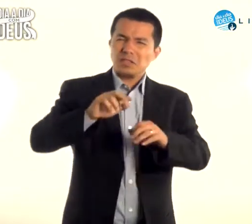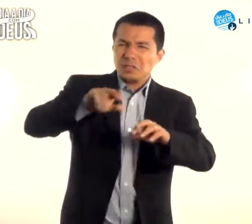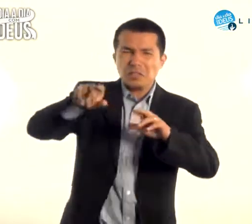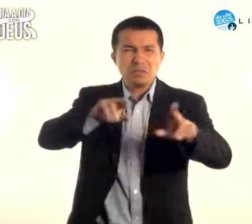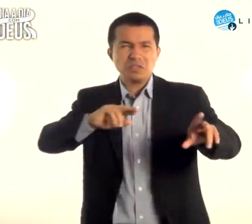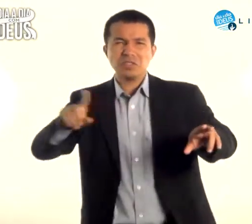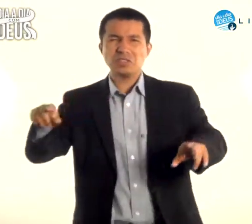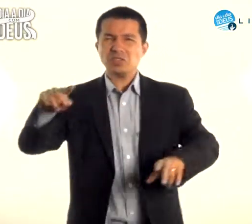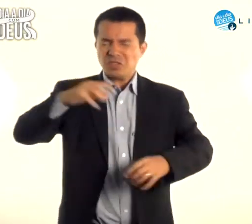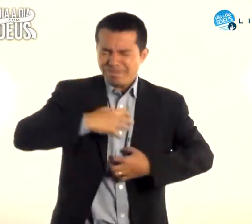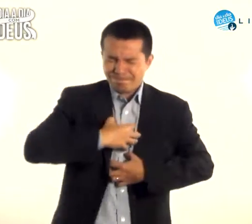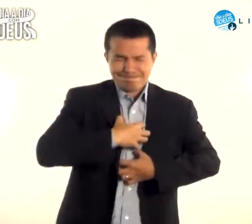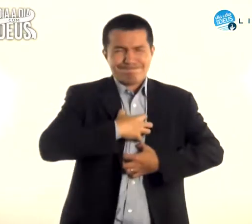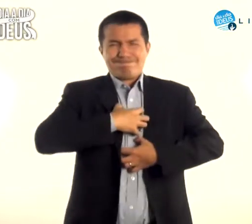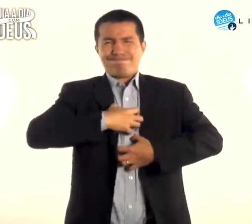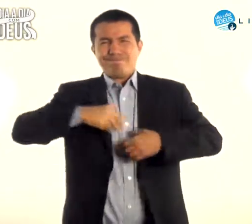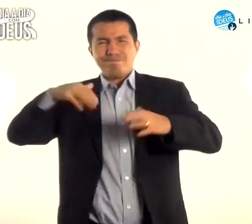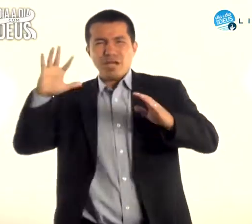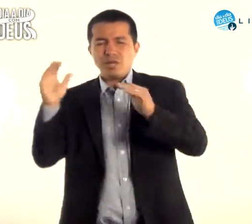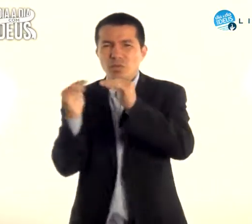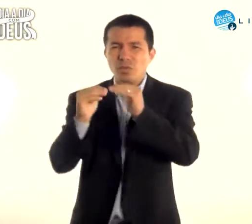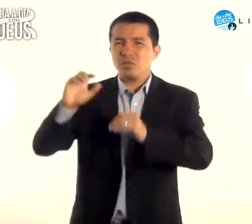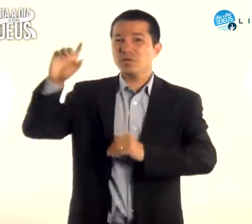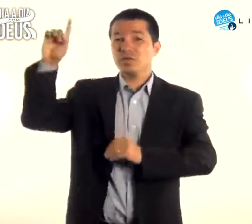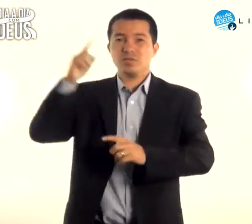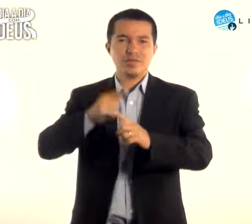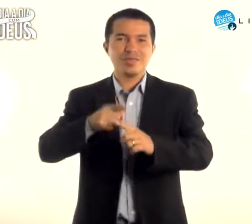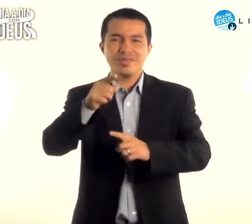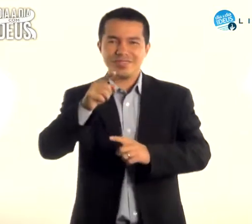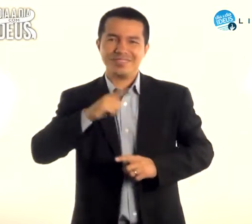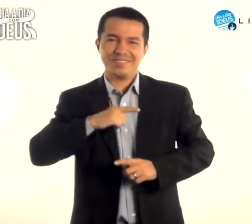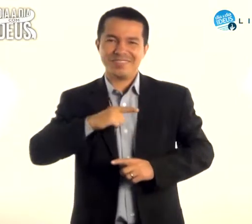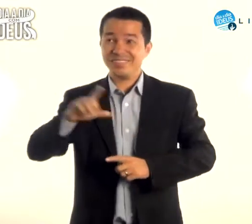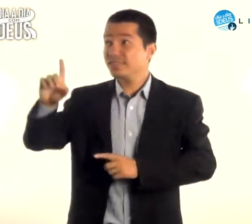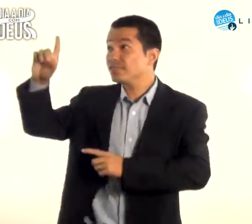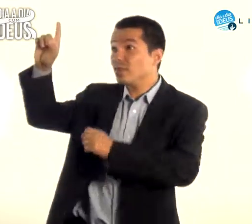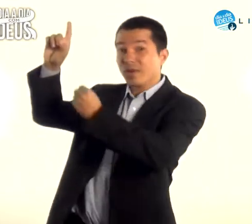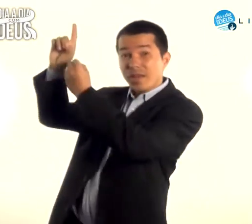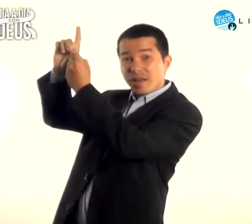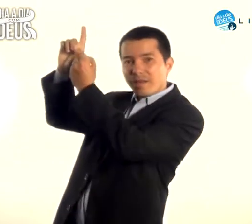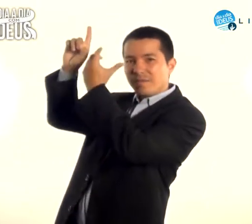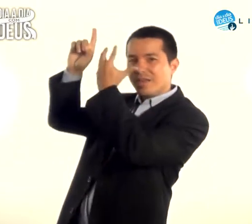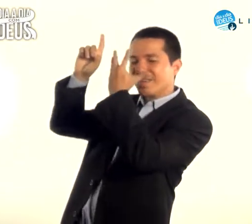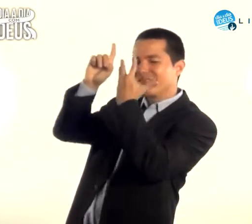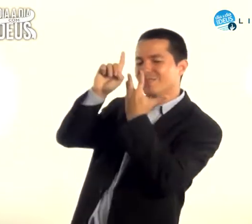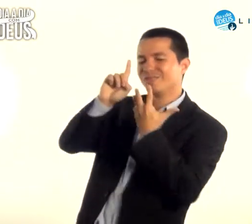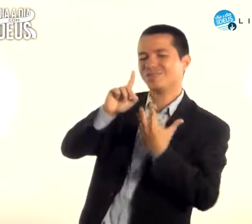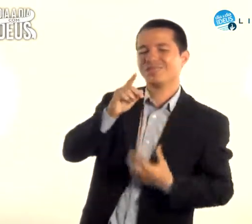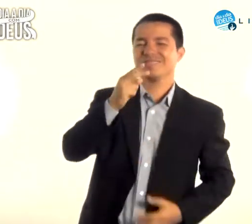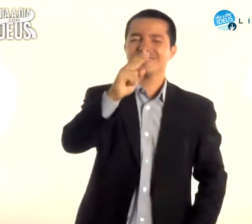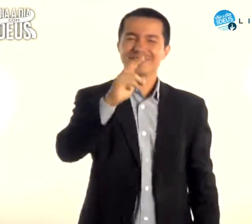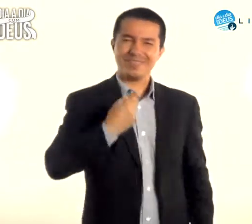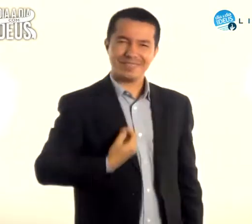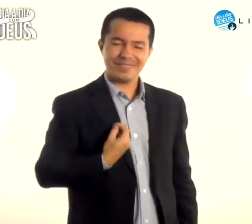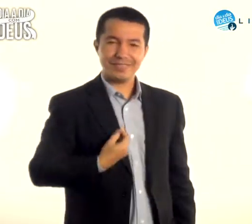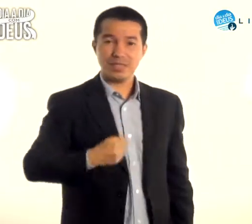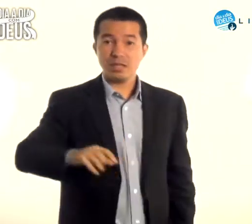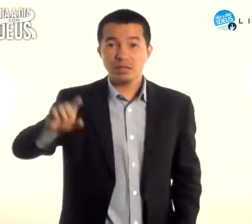teus atos, com as suas atitudes, porque se for assim, você vai pular na bênção, vai desfrutar dos presentes que